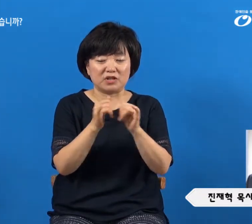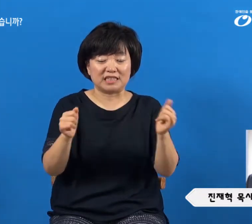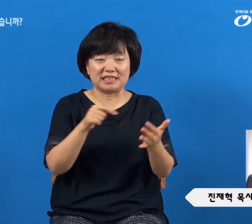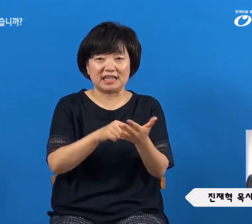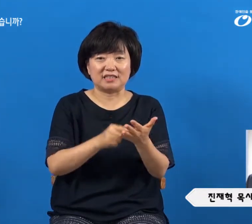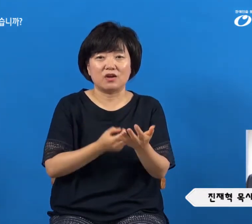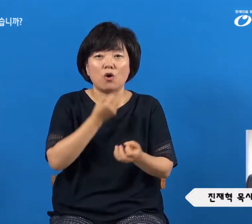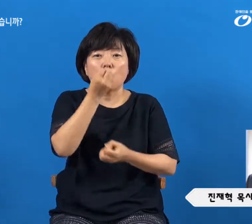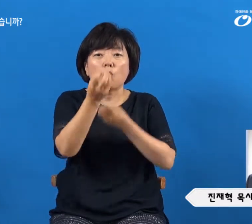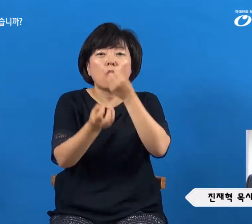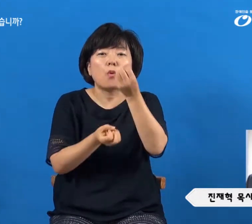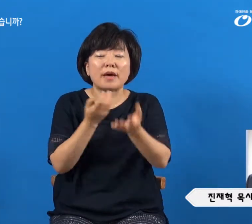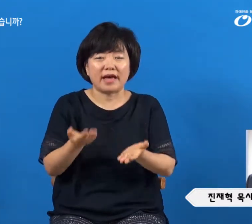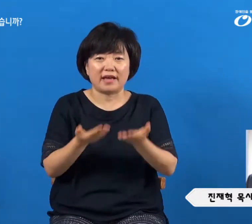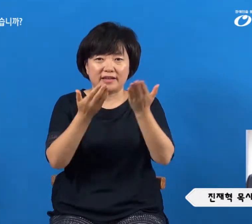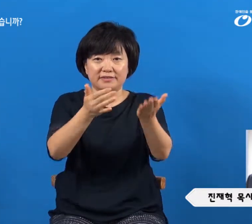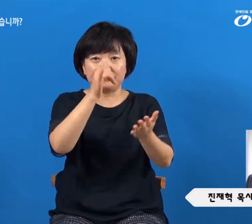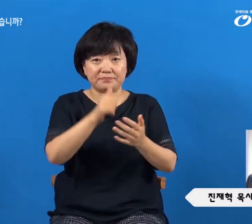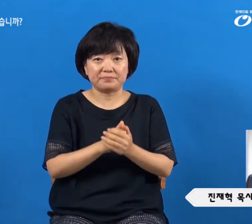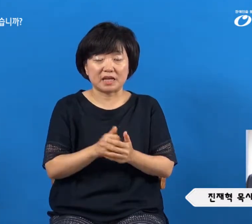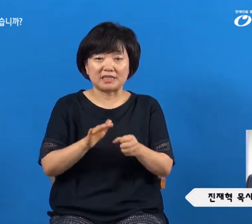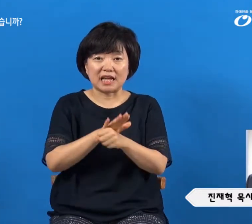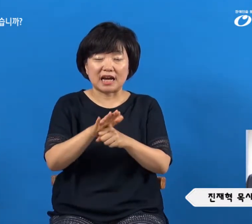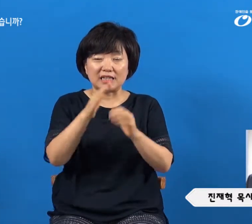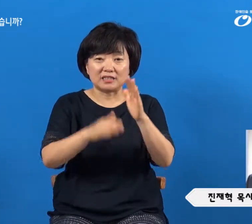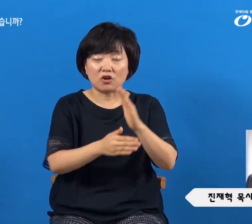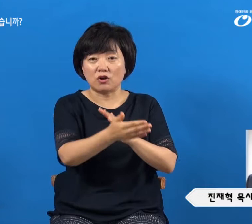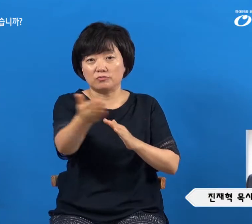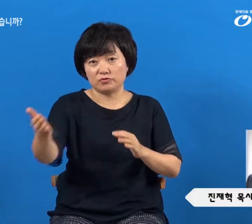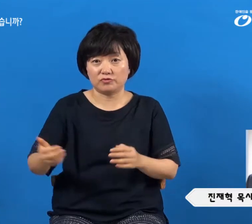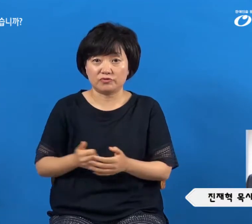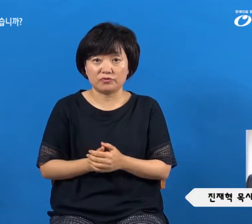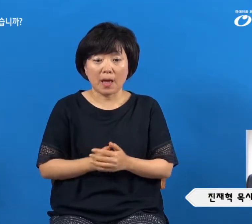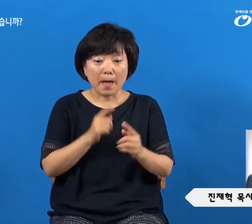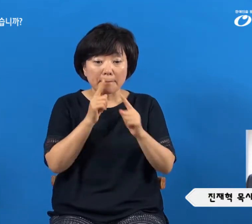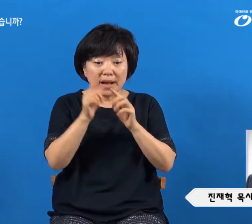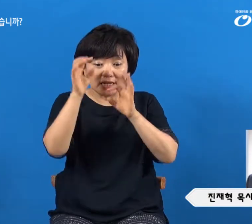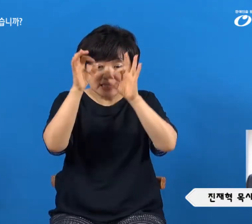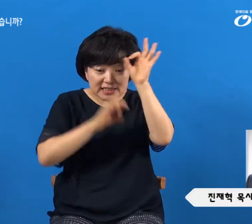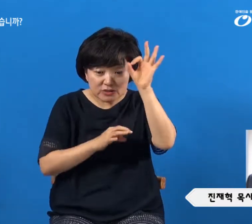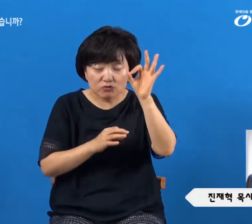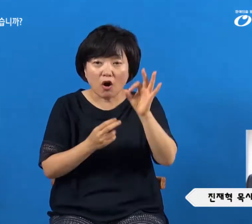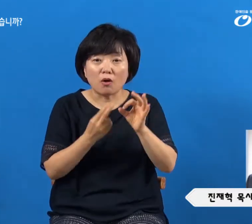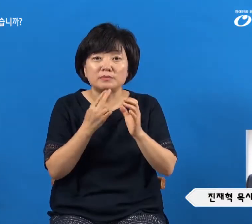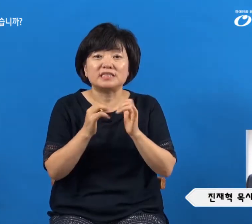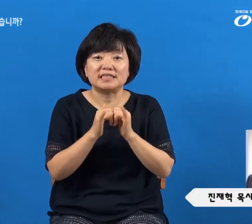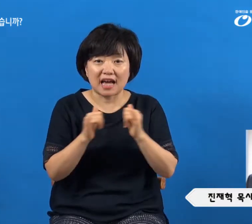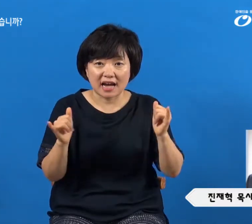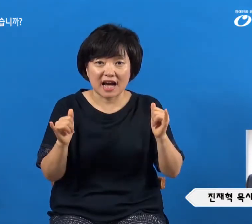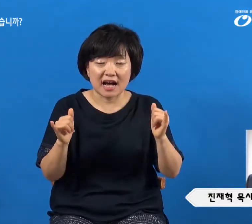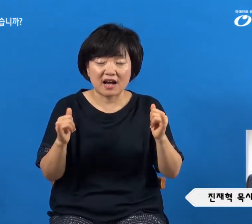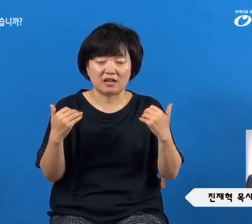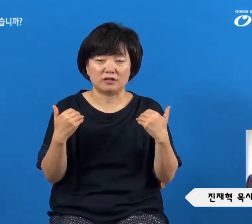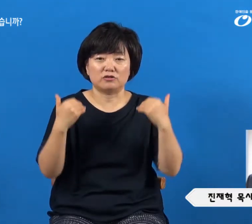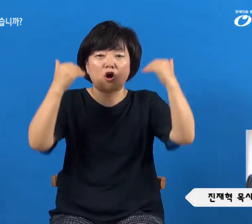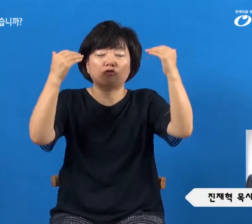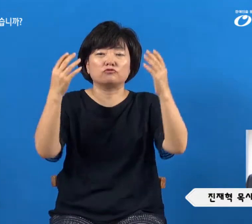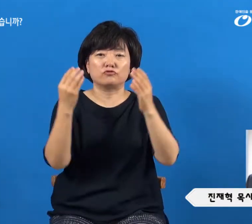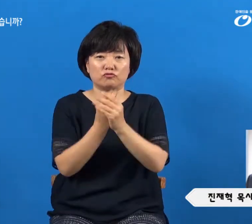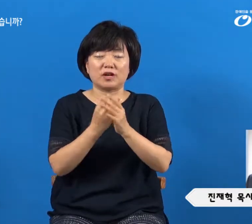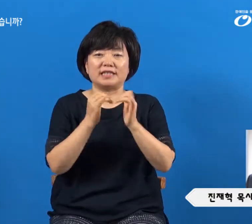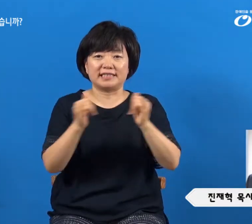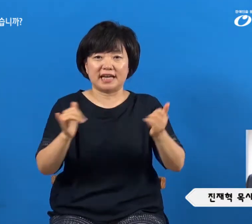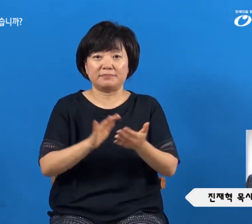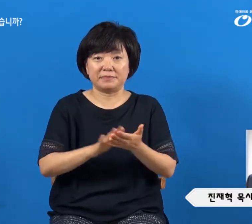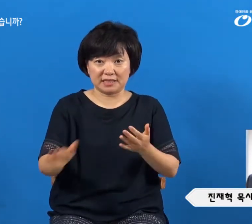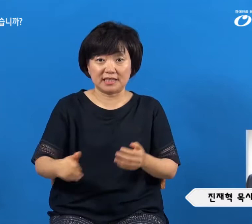기자는 고백합니다. 사랑하는 여러분, 말에 실수가 없는 자가 성숙한